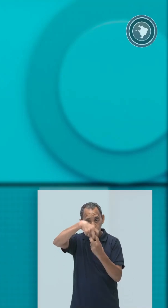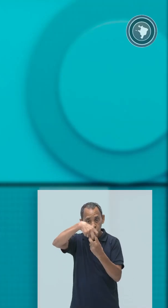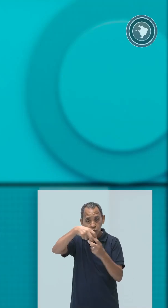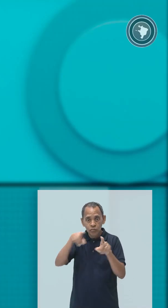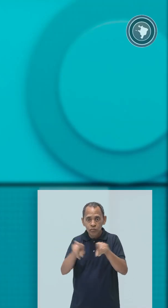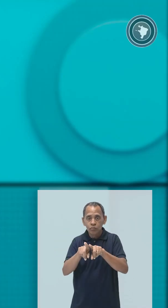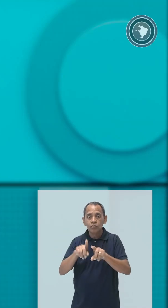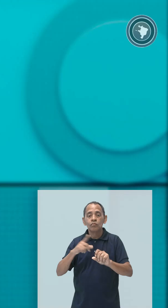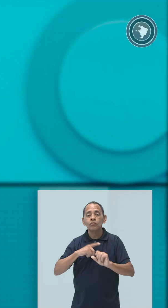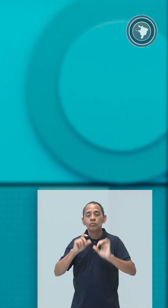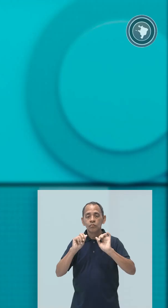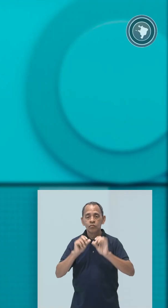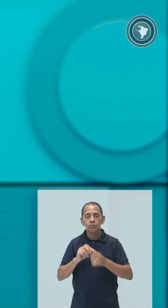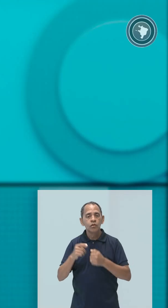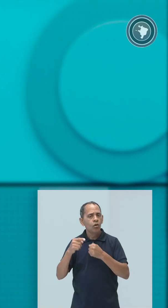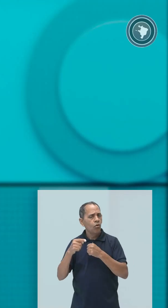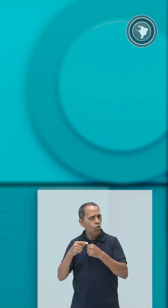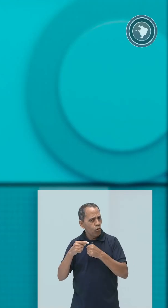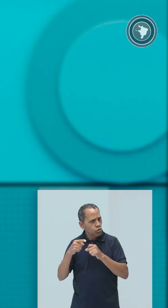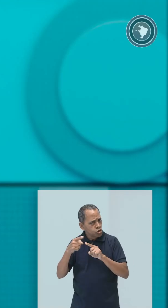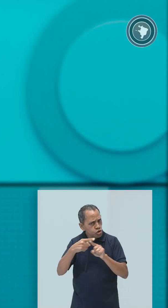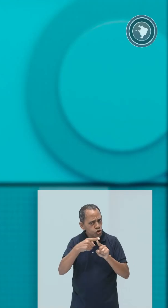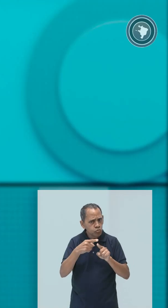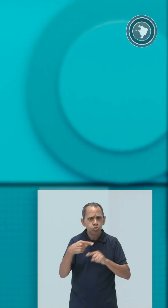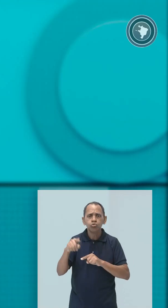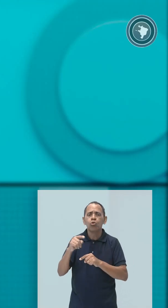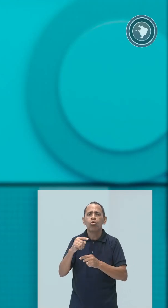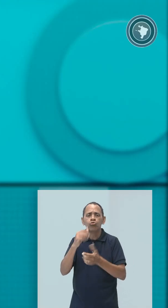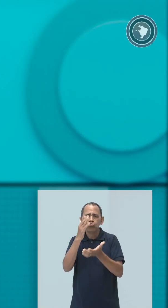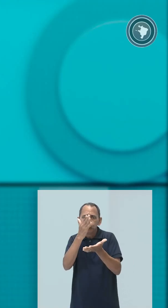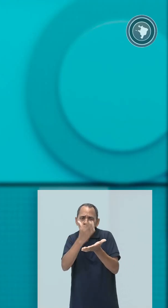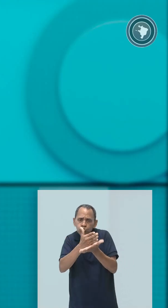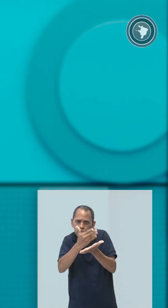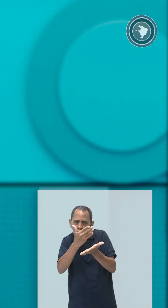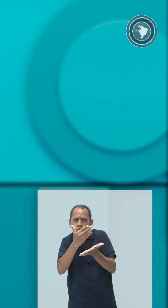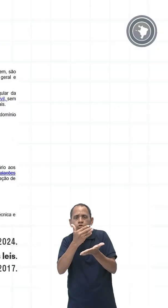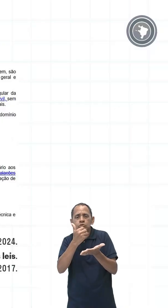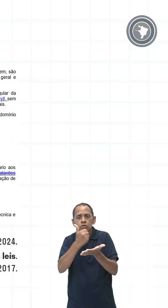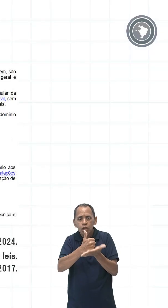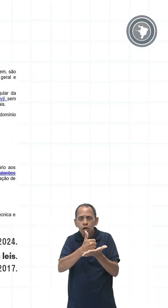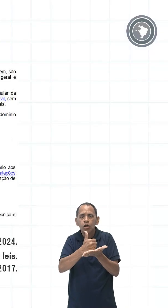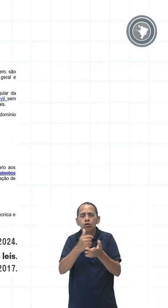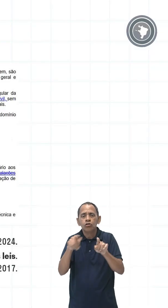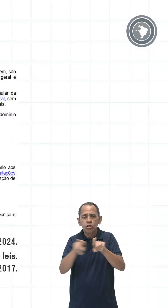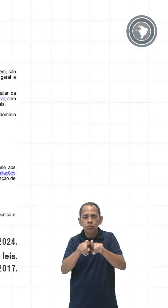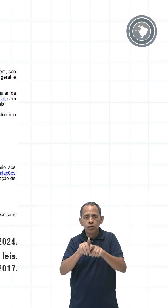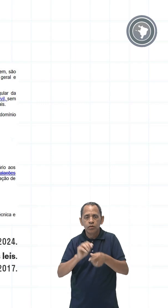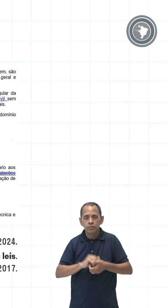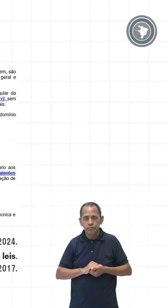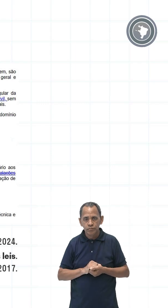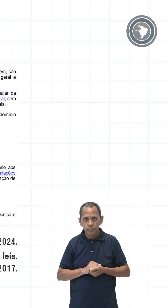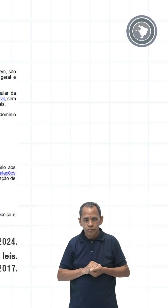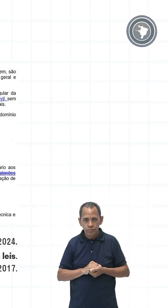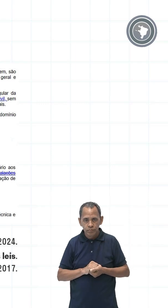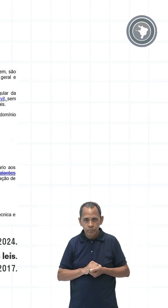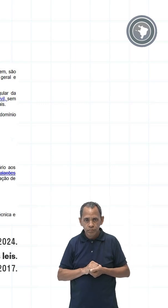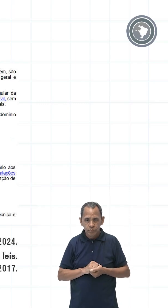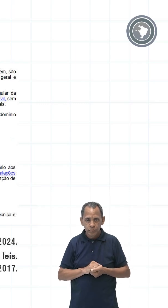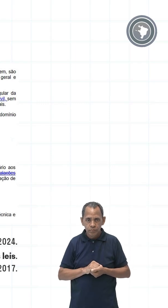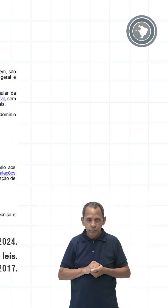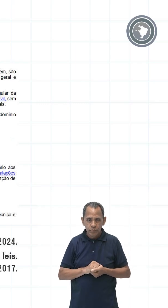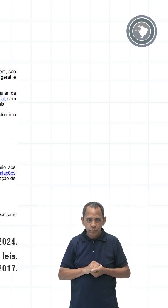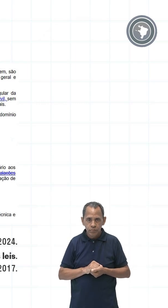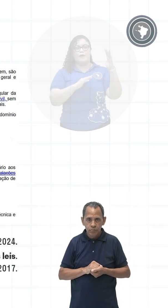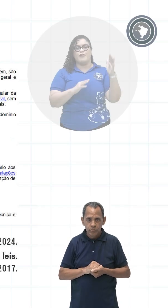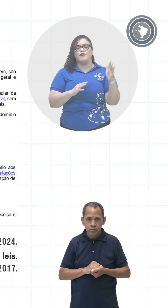ainda tem outro tipo de subdivisão, tá bom? Então vamos avançar? Olhem só. Seguindo adiante, e